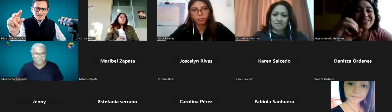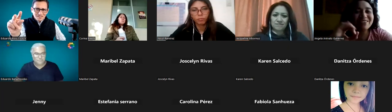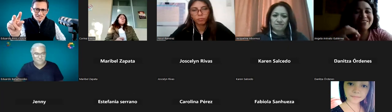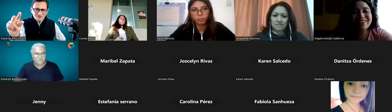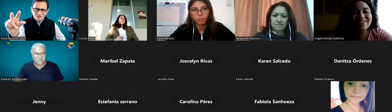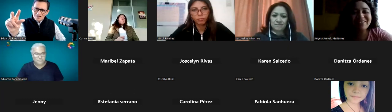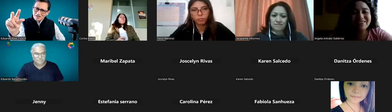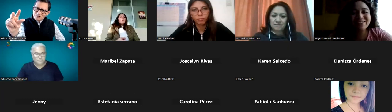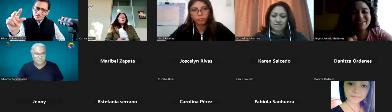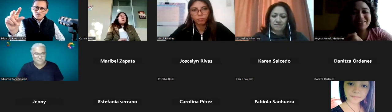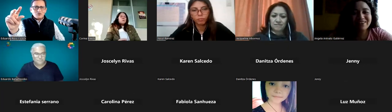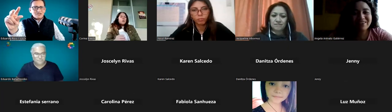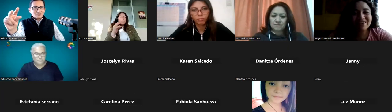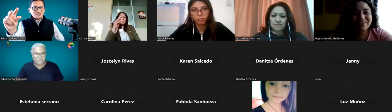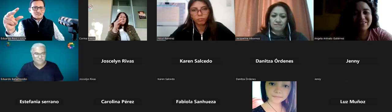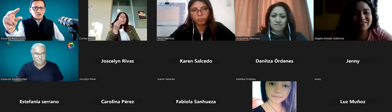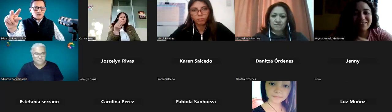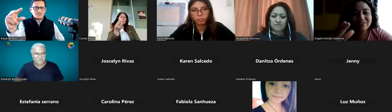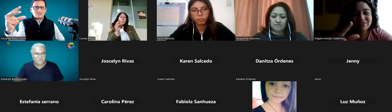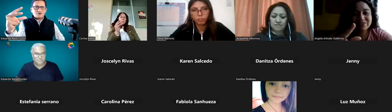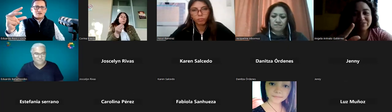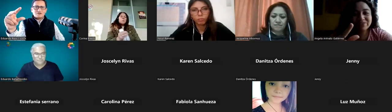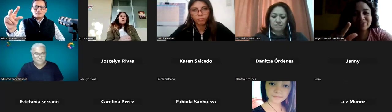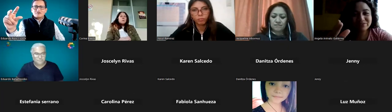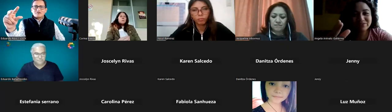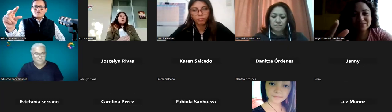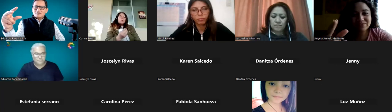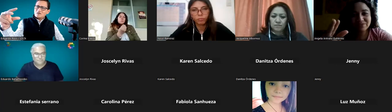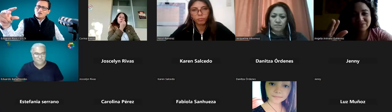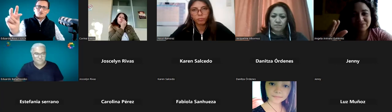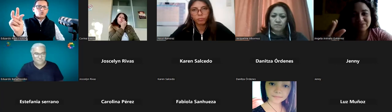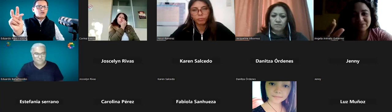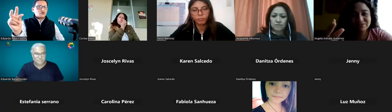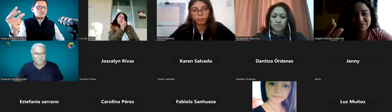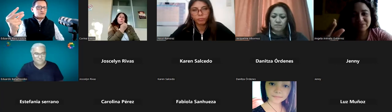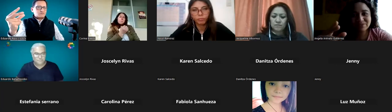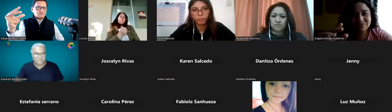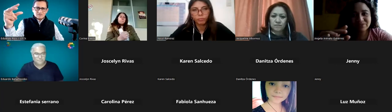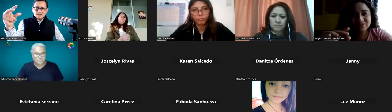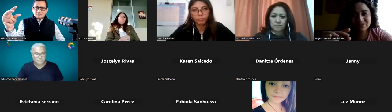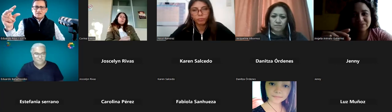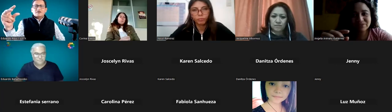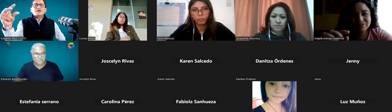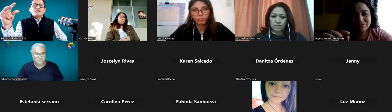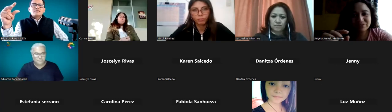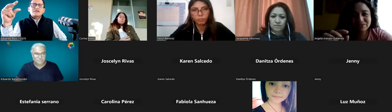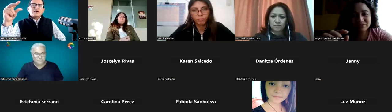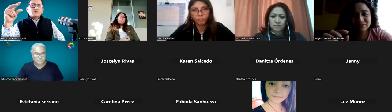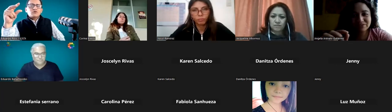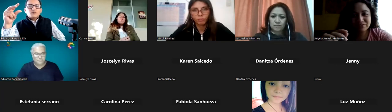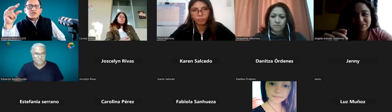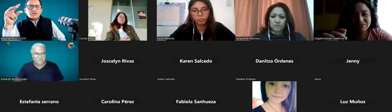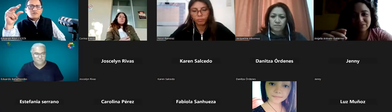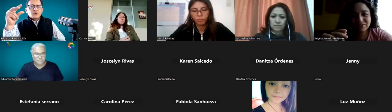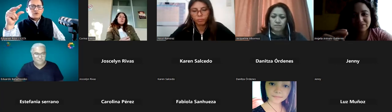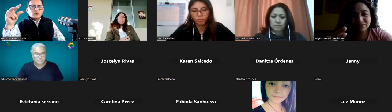Más chiquitita, ¿cierto? Creo que cuando la tomamos que se puede tomar así, con los deditos. Hasta podría ser un huevito también. ¿Ya? ¿Y si